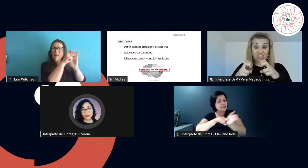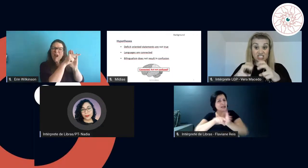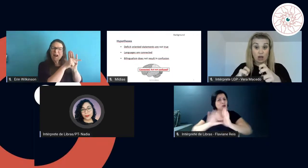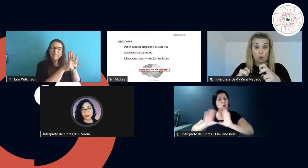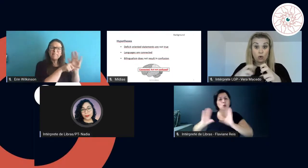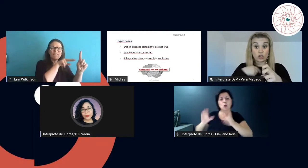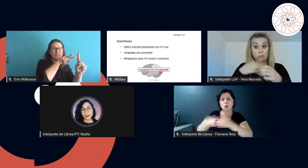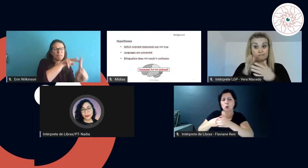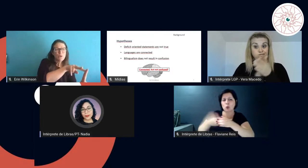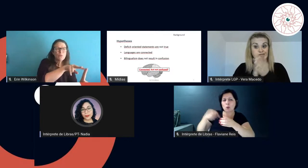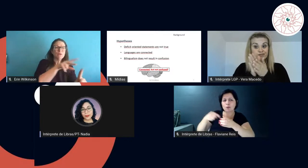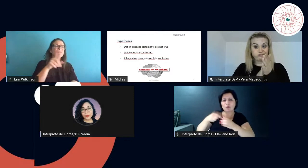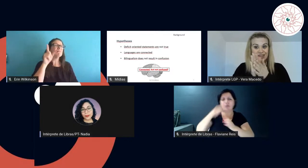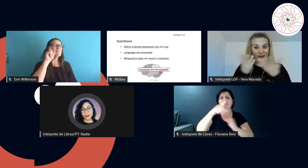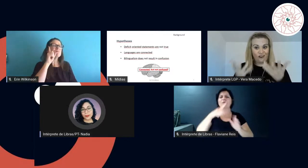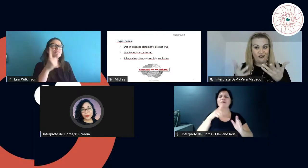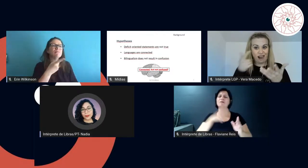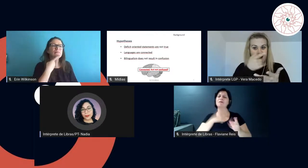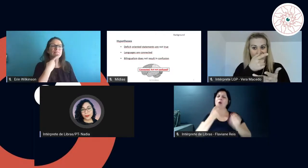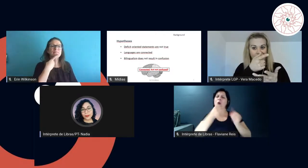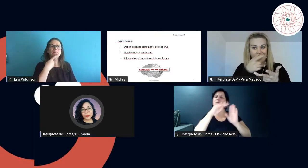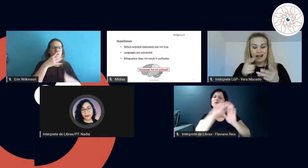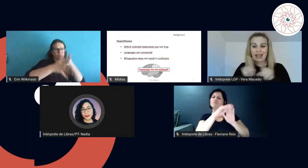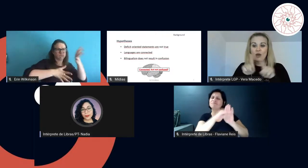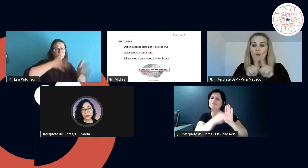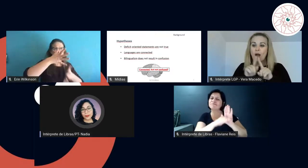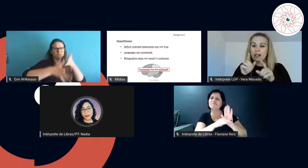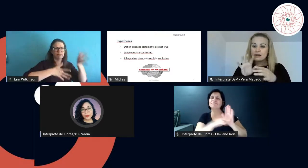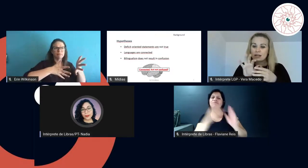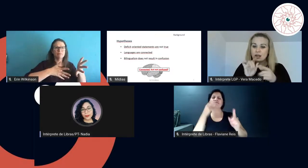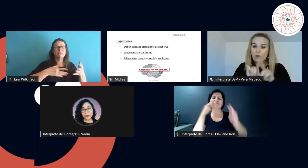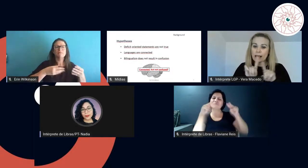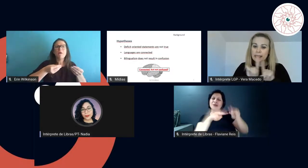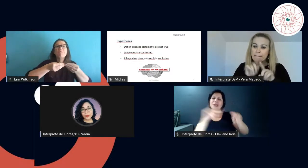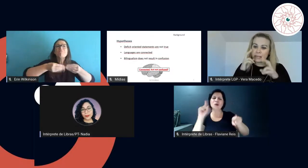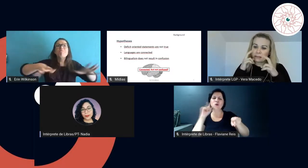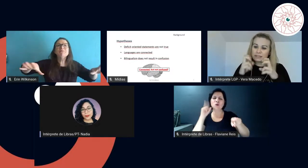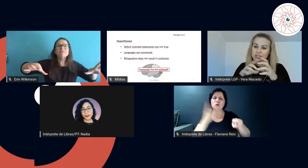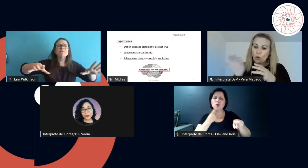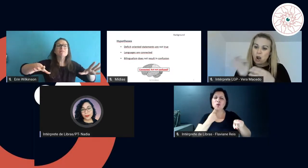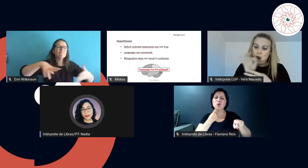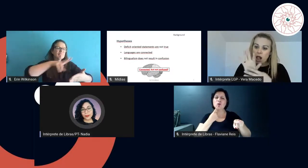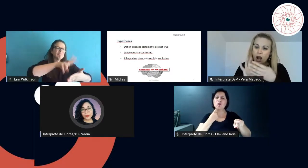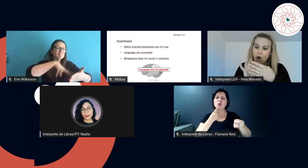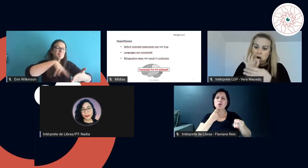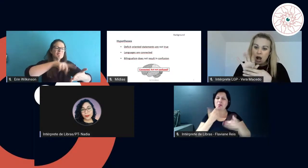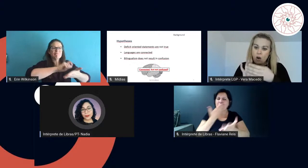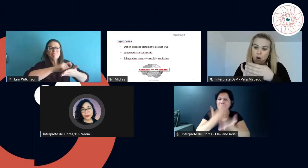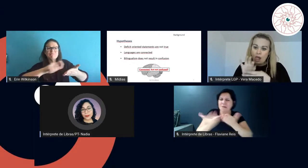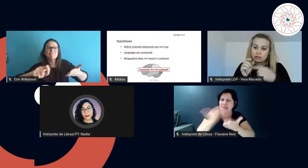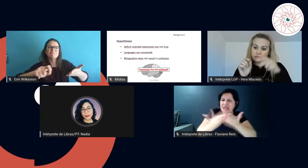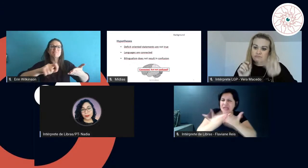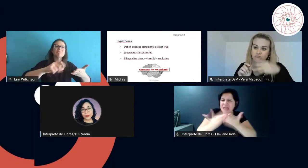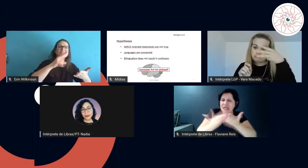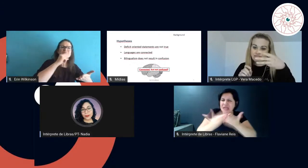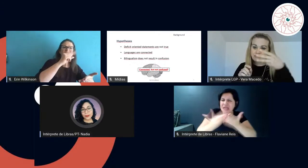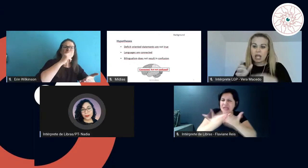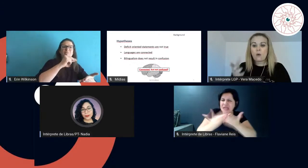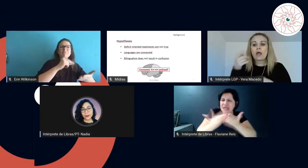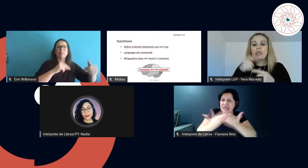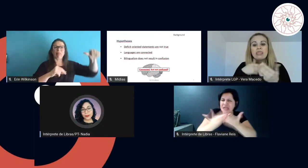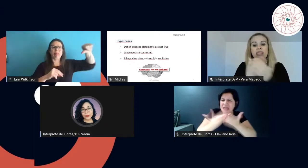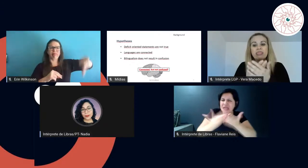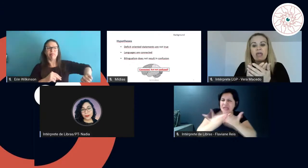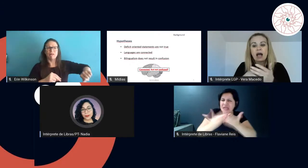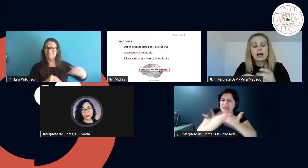E aqui eu aproveito um momento para fazer alguns recortes da minha pesquisa que traz o